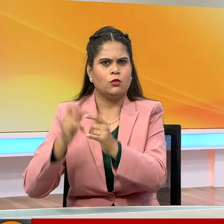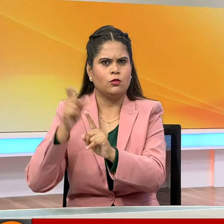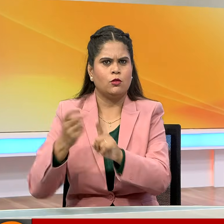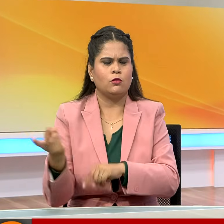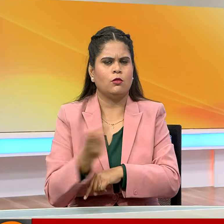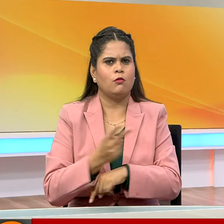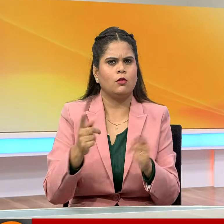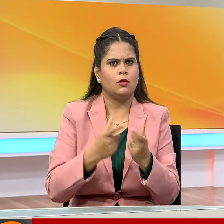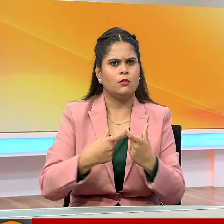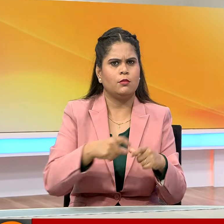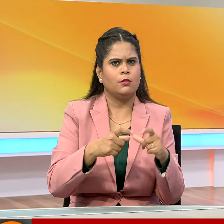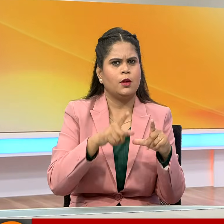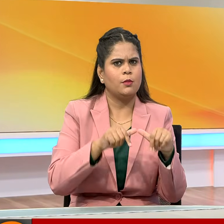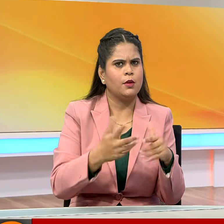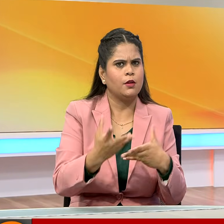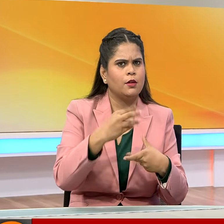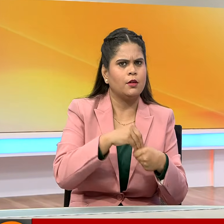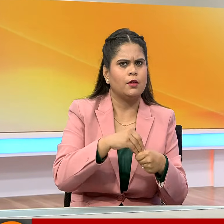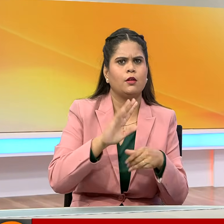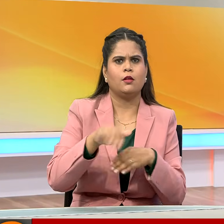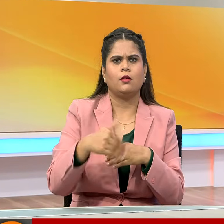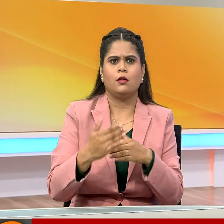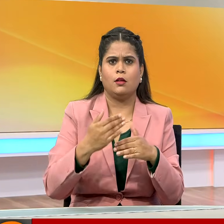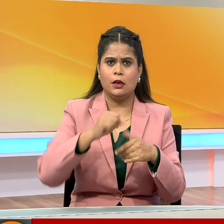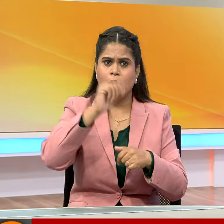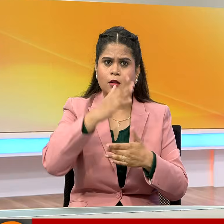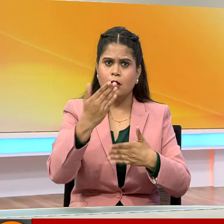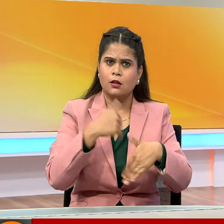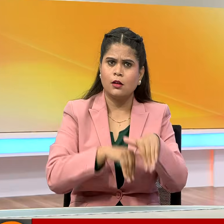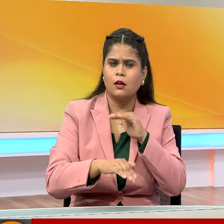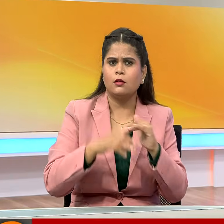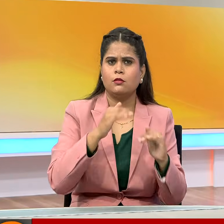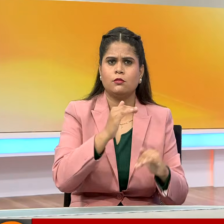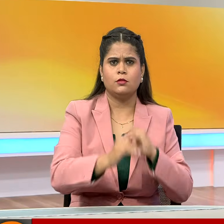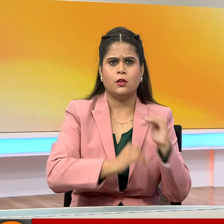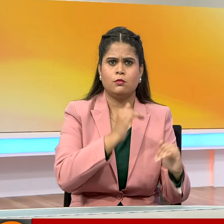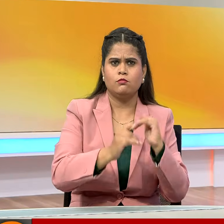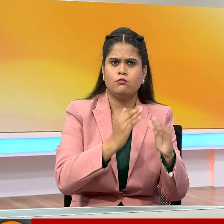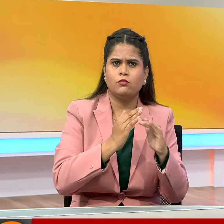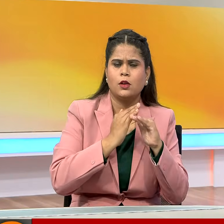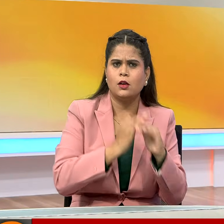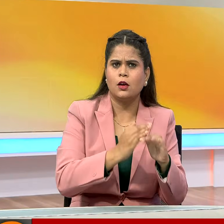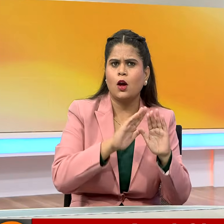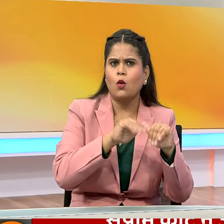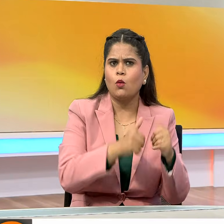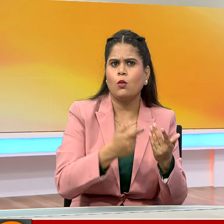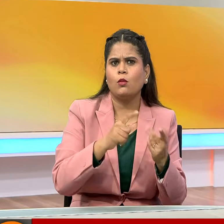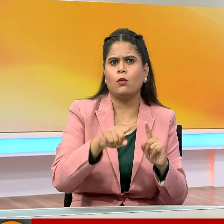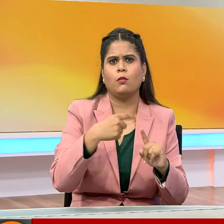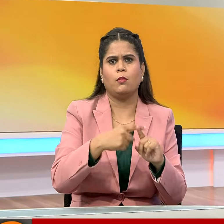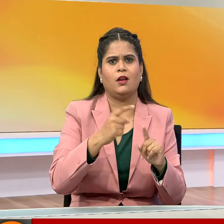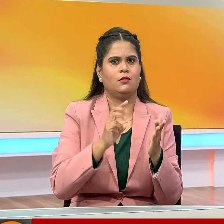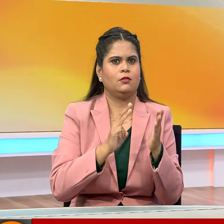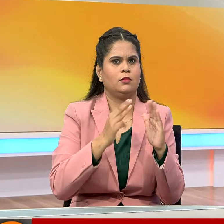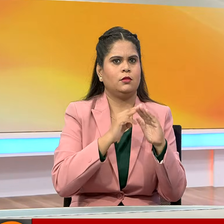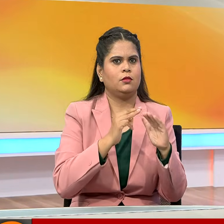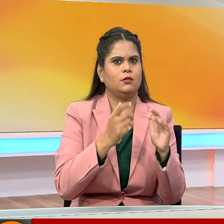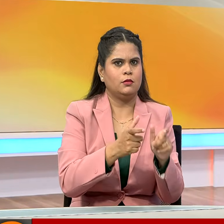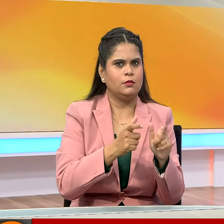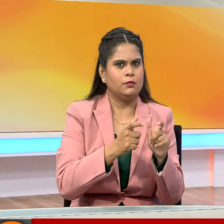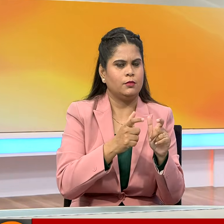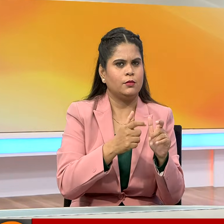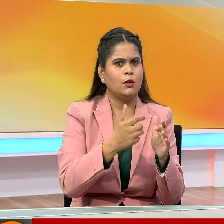बैठक के दौरान भारत जापान के बीच रक्षा सहयोग को और मजबूत करने पर चर्चा हुई। रक्षा मंत्री राजनाथ सिंह ने